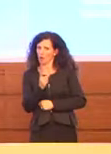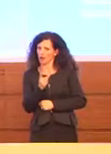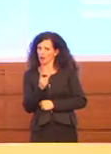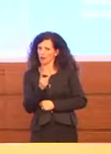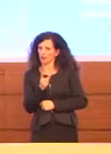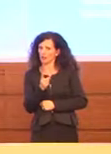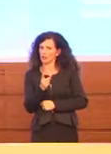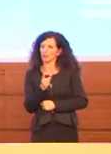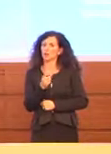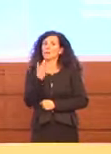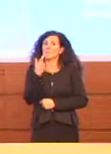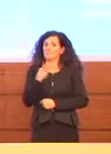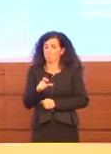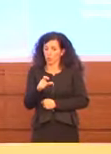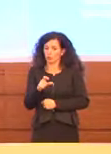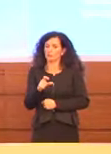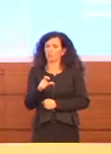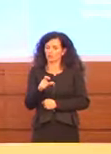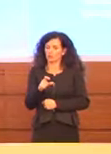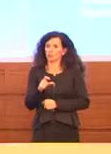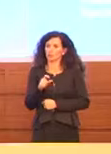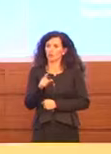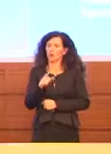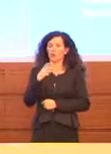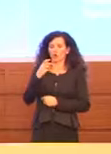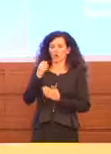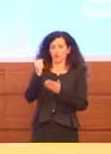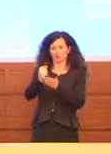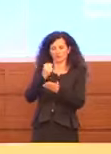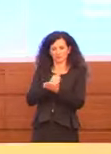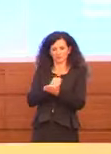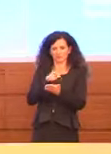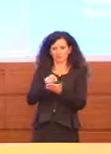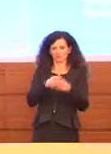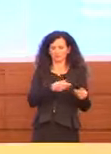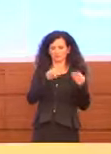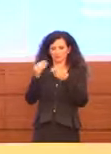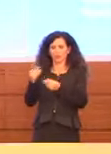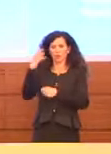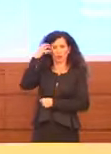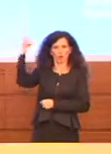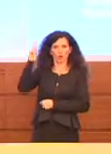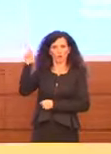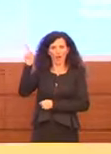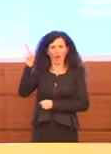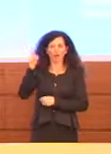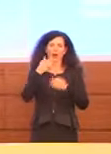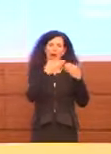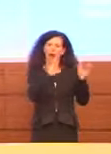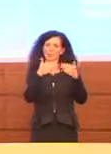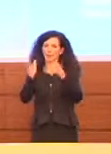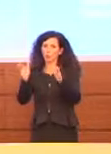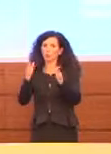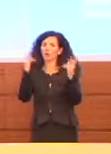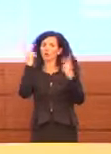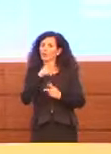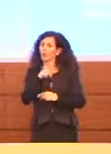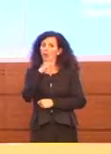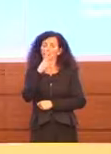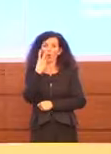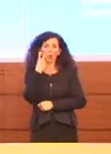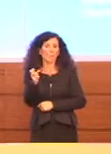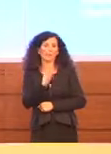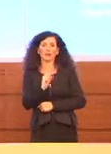rapporto poi consegnato al governo su cui tarare appunto le riaperture non prevede questa fattispecie